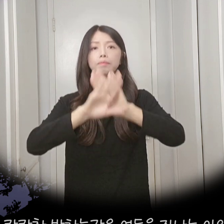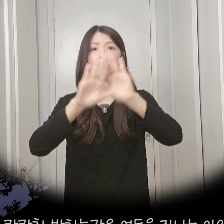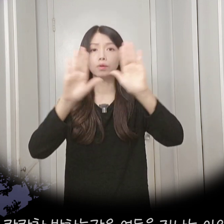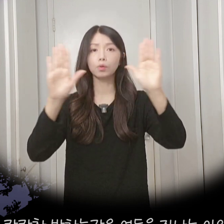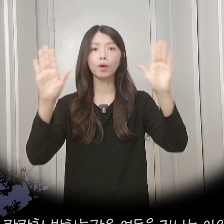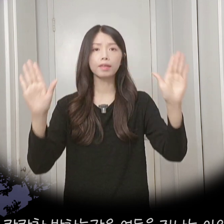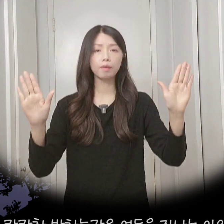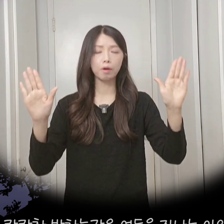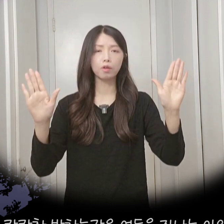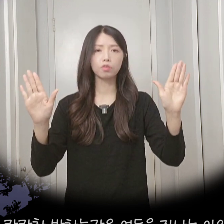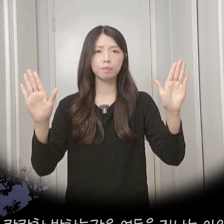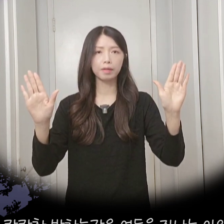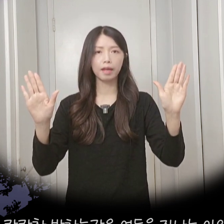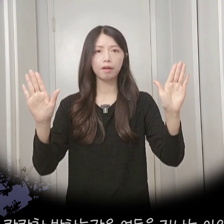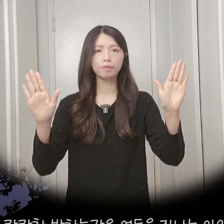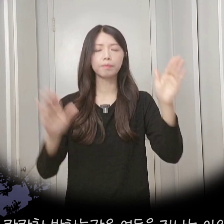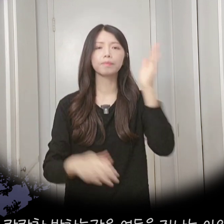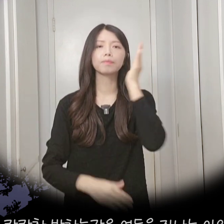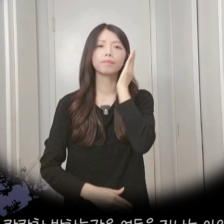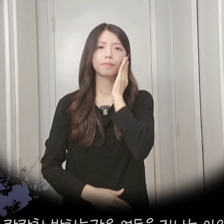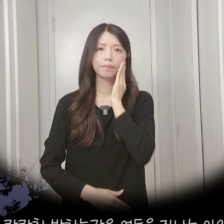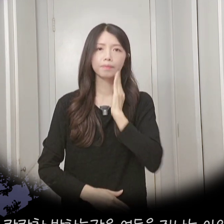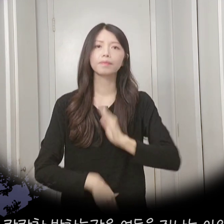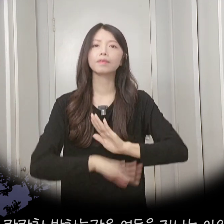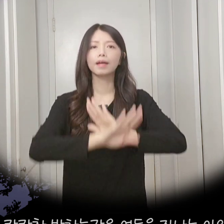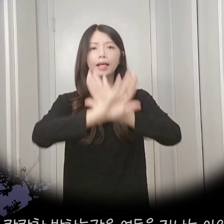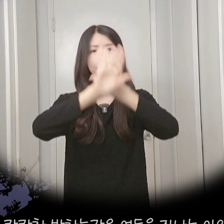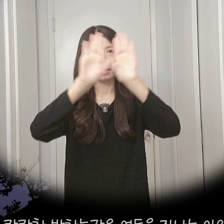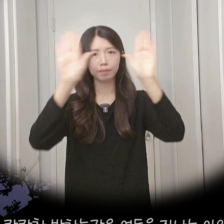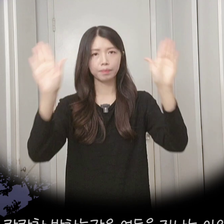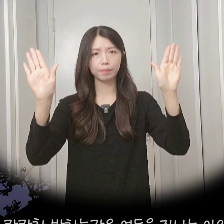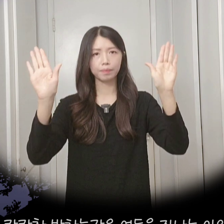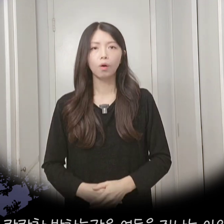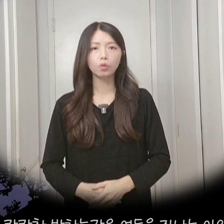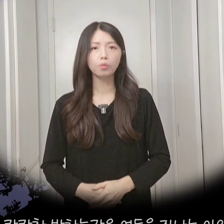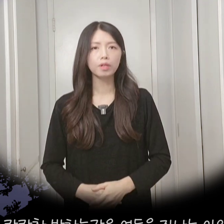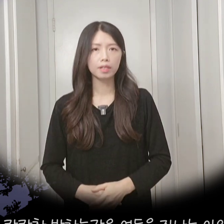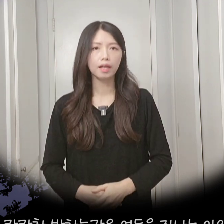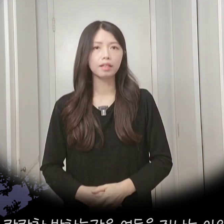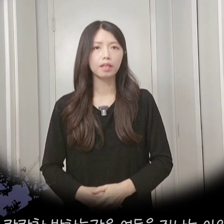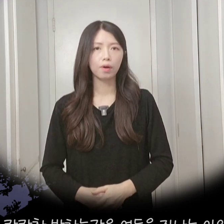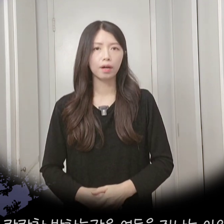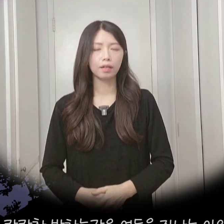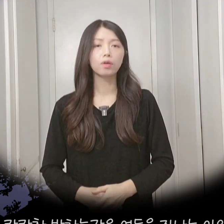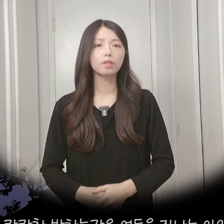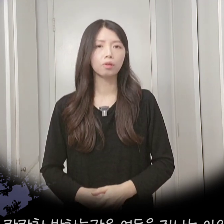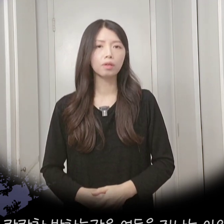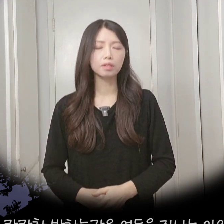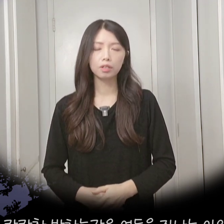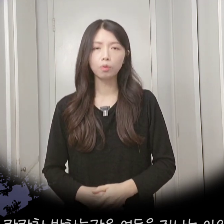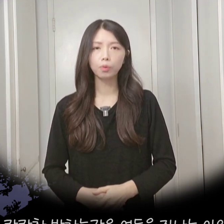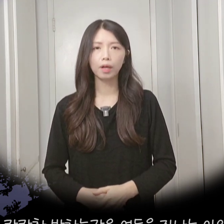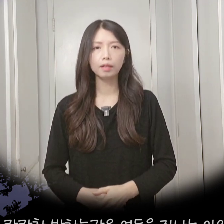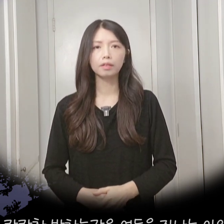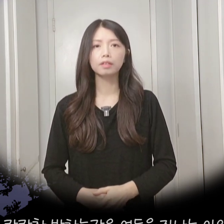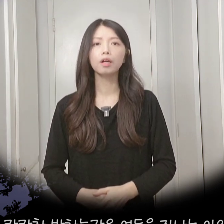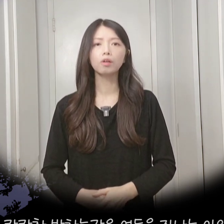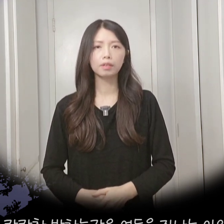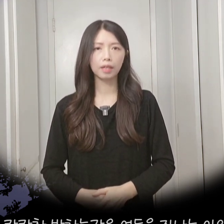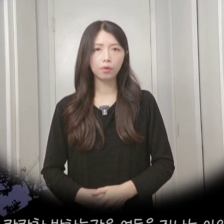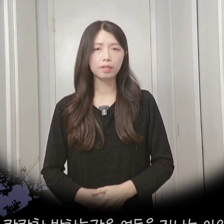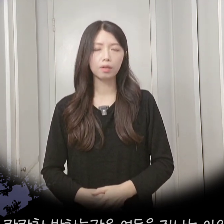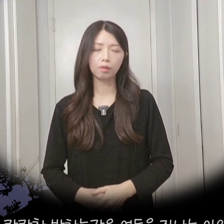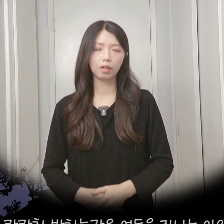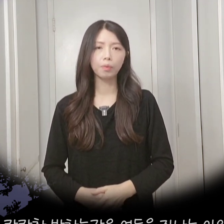시작하셨다가 밖으로 활짝 벌려주시면 돼요. 하늘. 어둠을 지나는 이와 여기서는 직역보다는